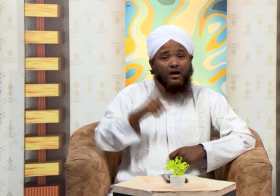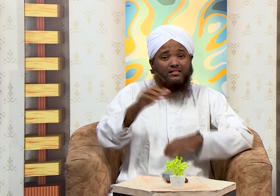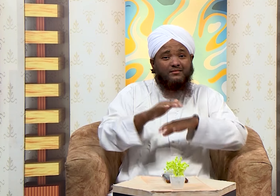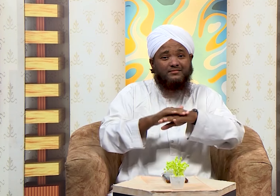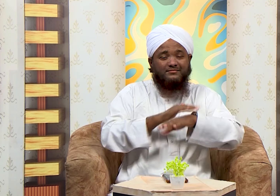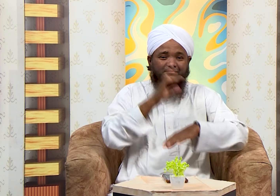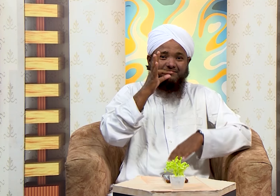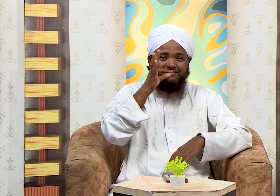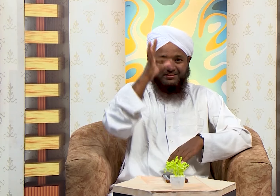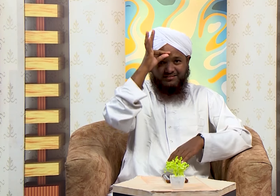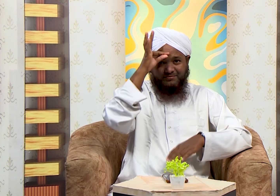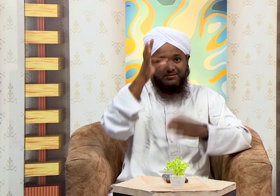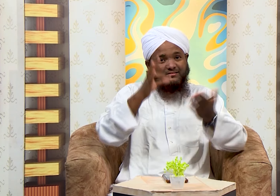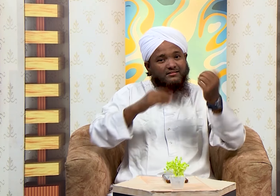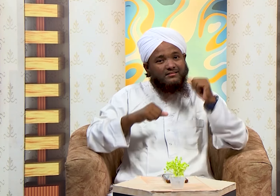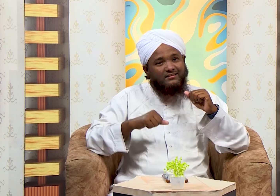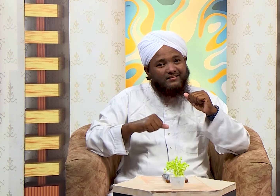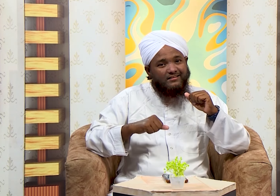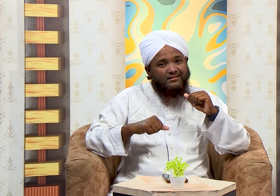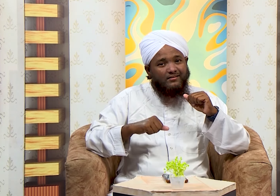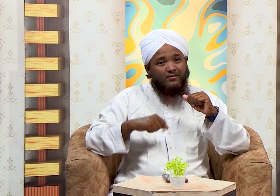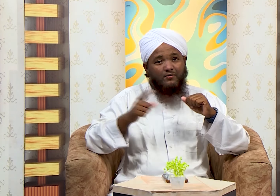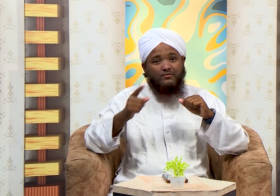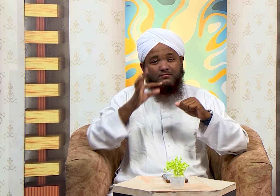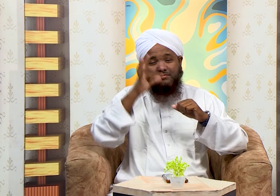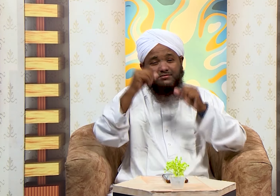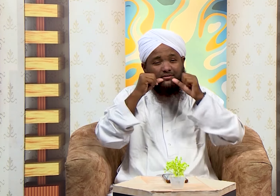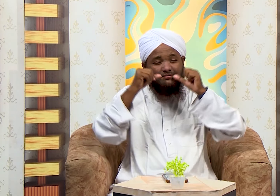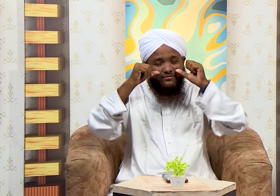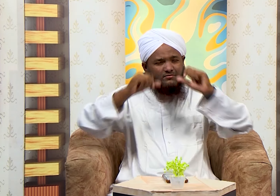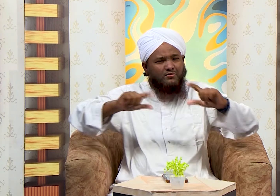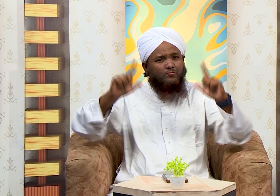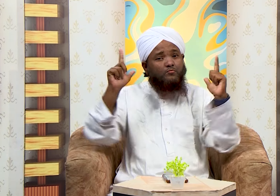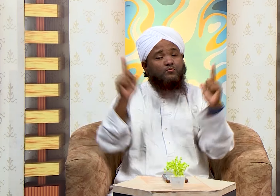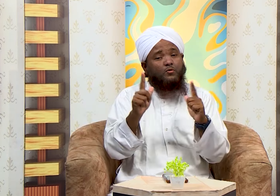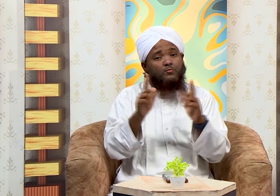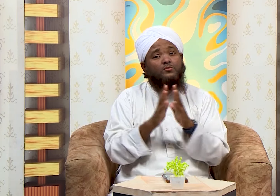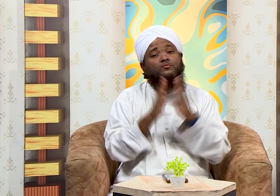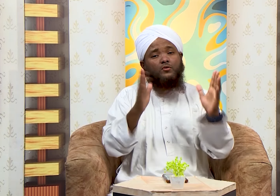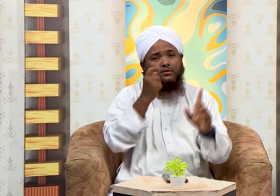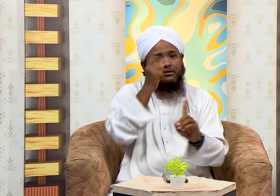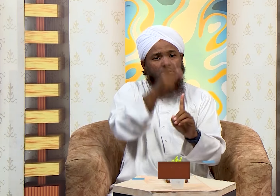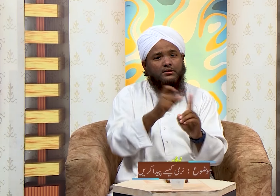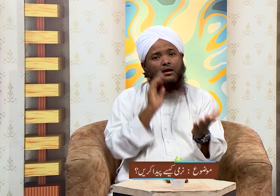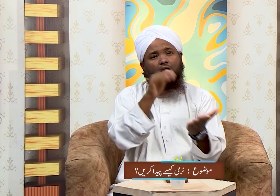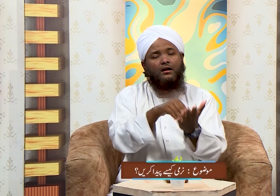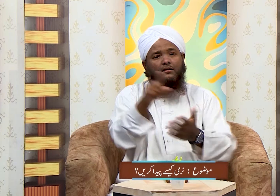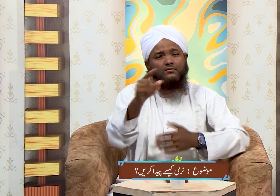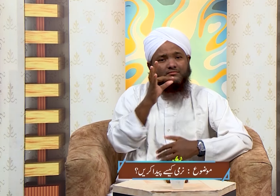ہیں حضور علیہ السلام آپ کے فالوورز بھی ہیں آپ کتنے ماننے والے بھی ہیں اور ایک شخص آ کر آپ علیہ السلام کے